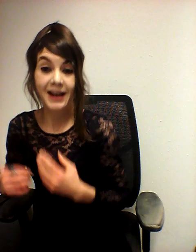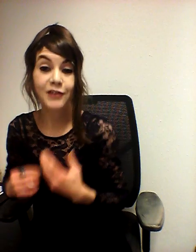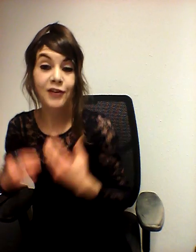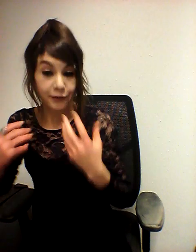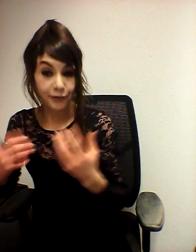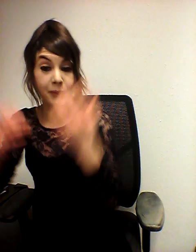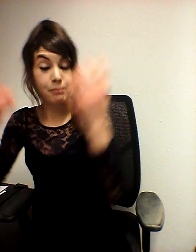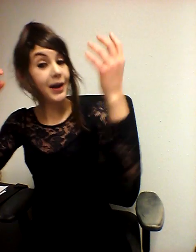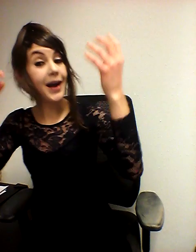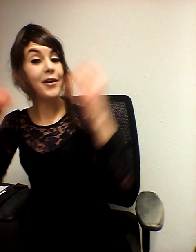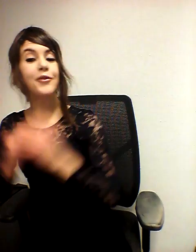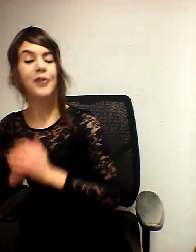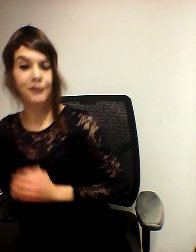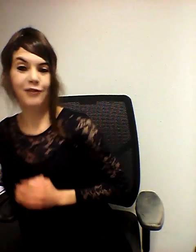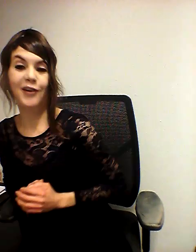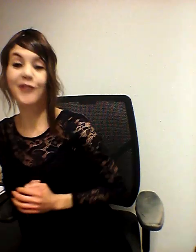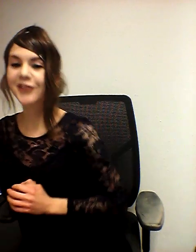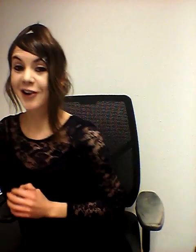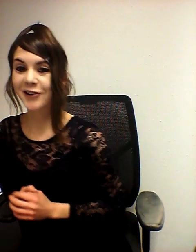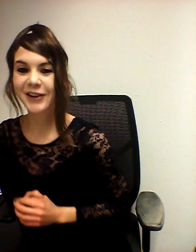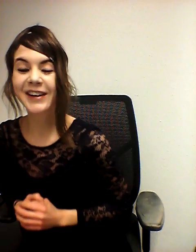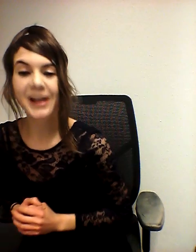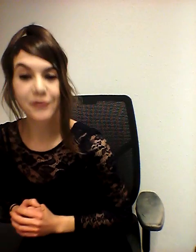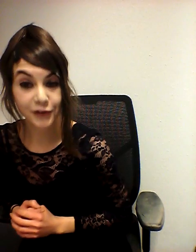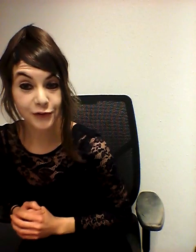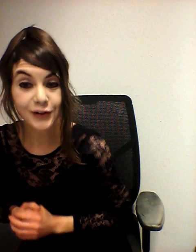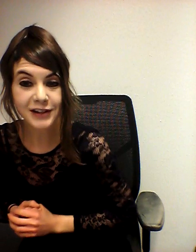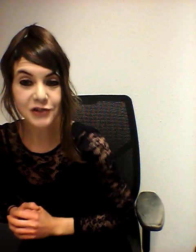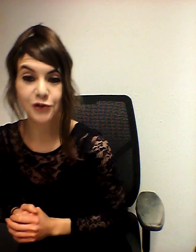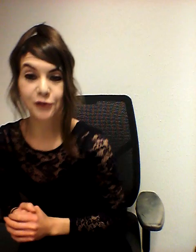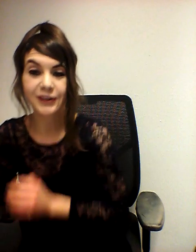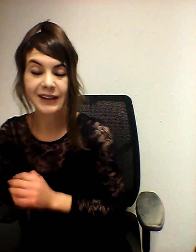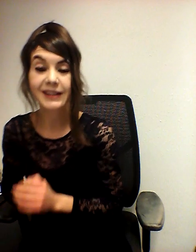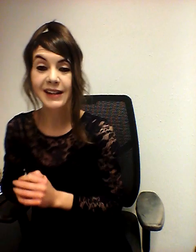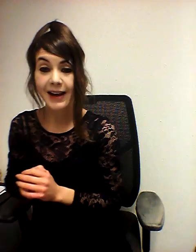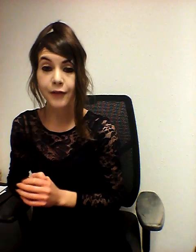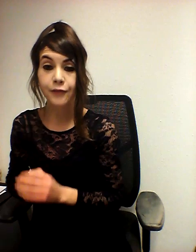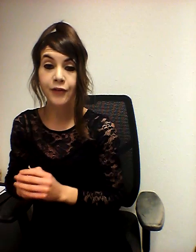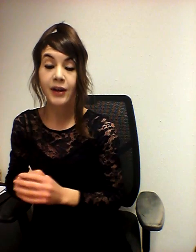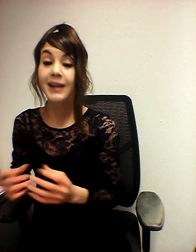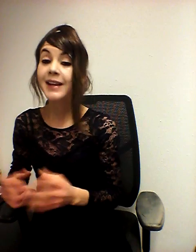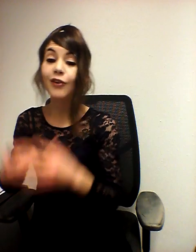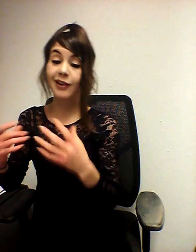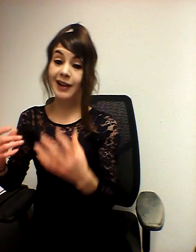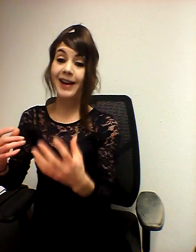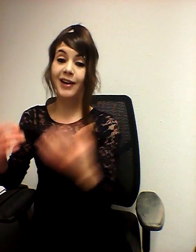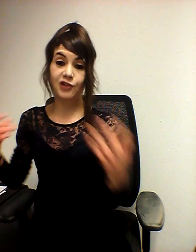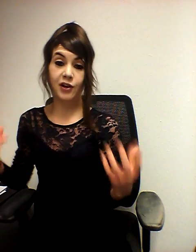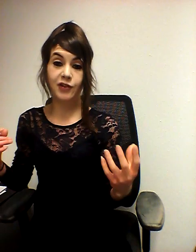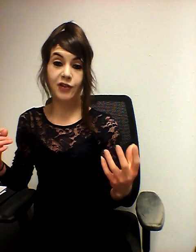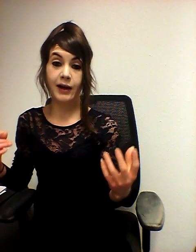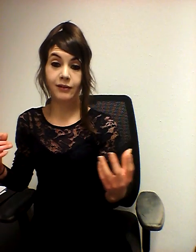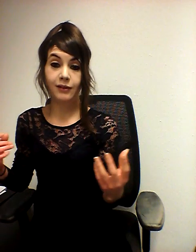het verbruik van calori leverende voedingsstoffen in je lijf heel laag zal zijn